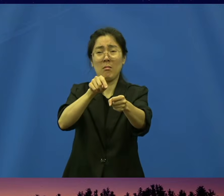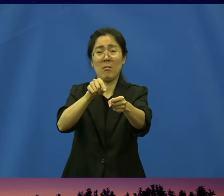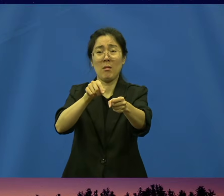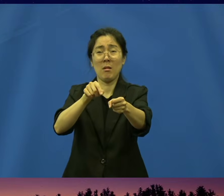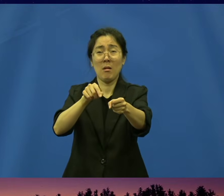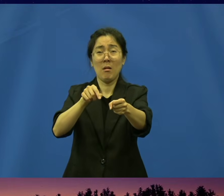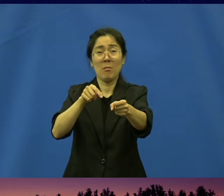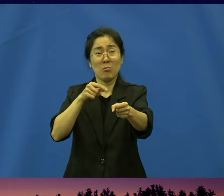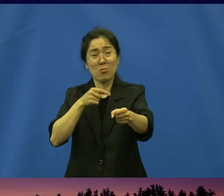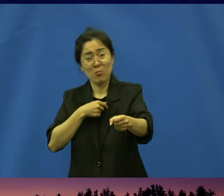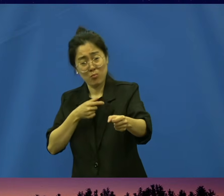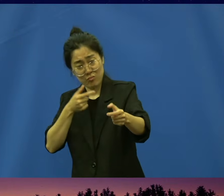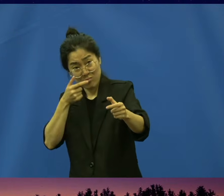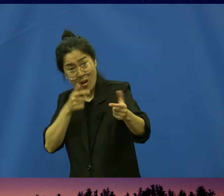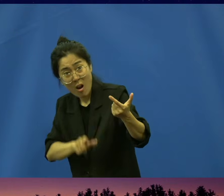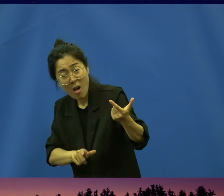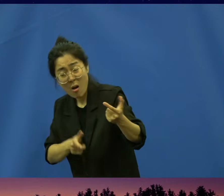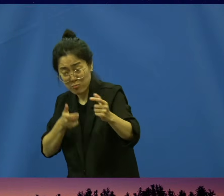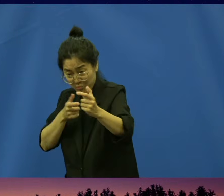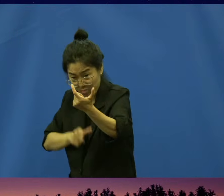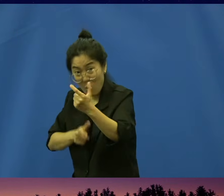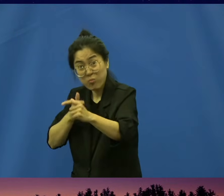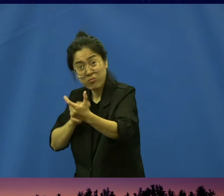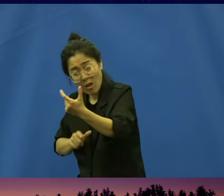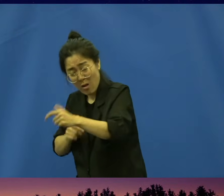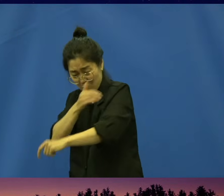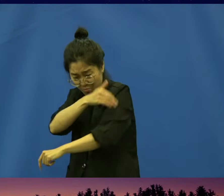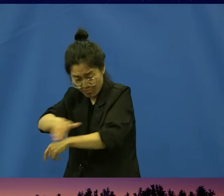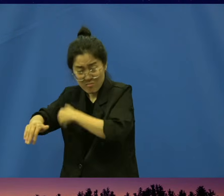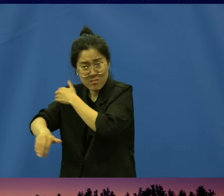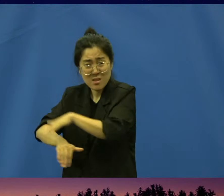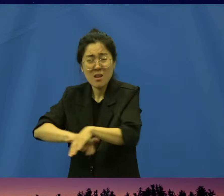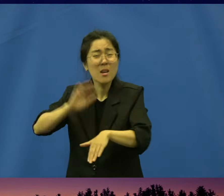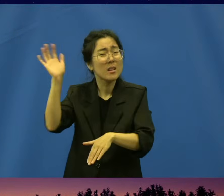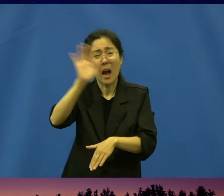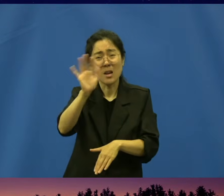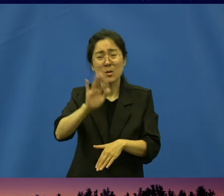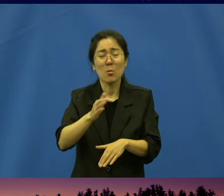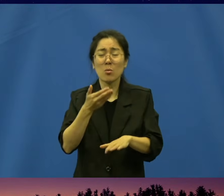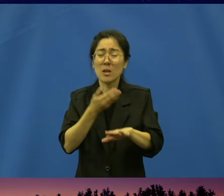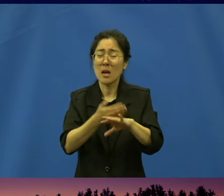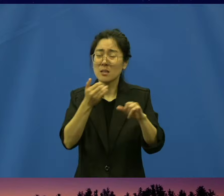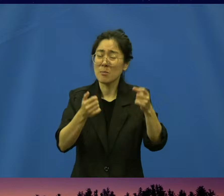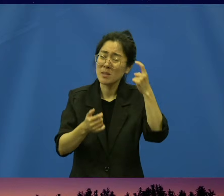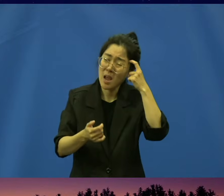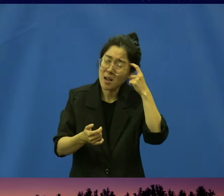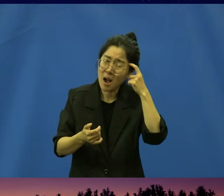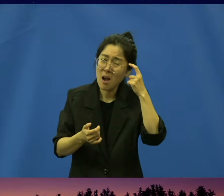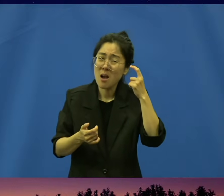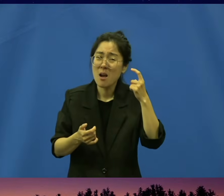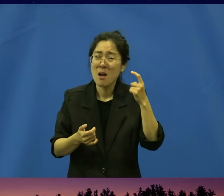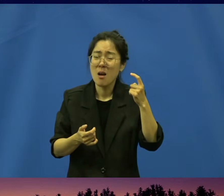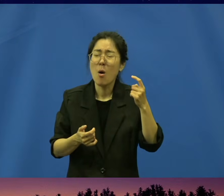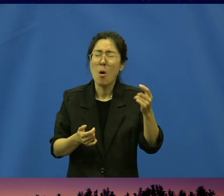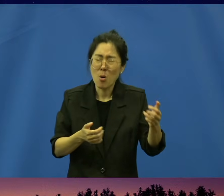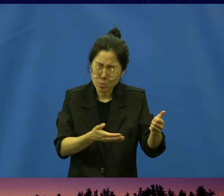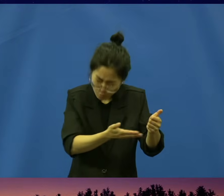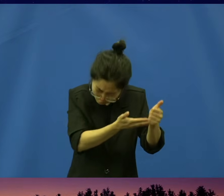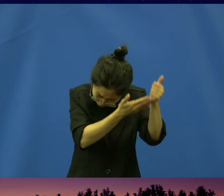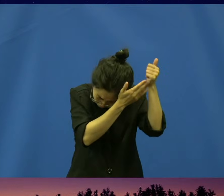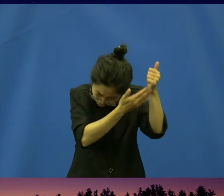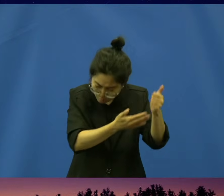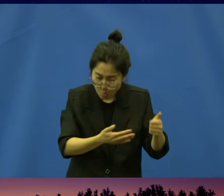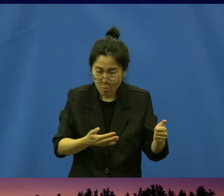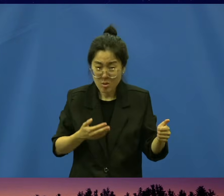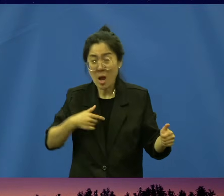이런 것이 다 달라도 서로 귀히 여기며 내 생각보다 남의 생각에 귀를 기울이는 경우가 많이 있게 되는 것입니다. 내가